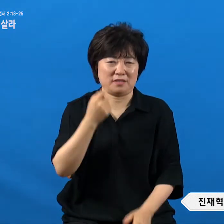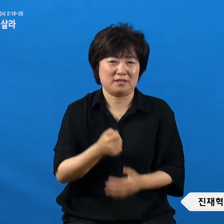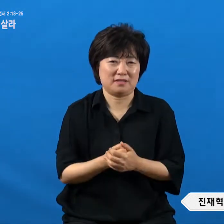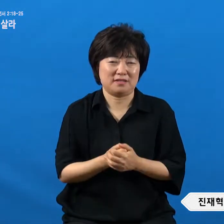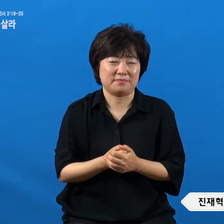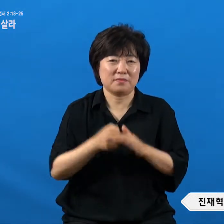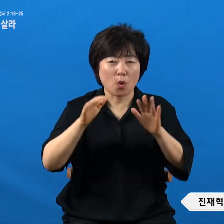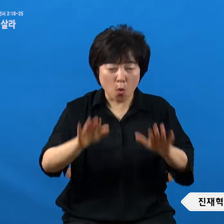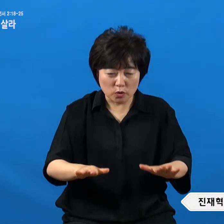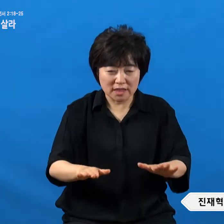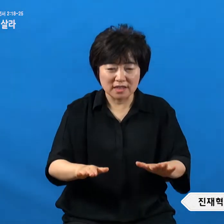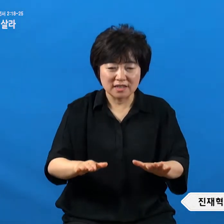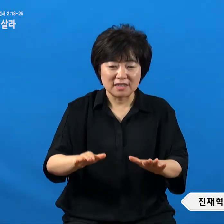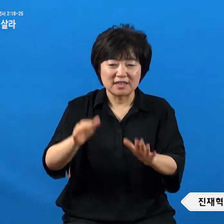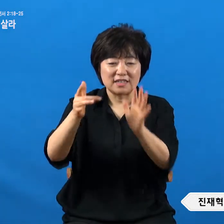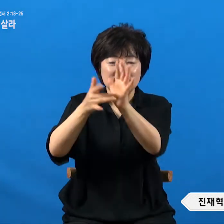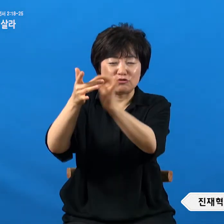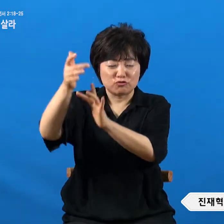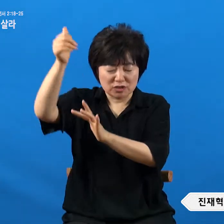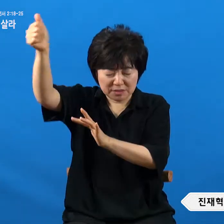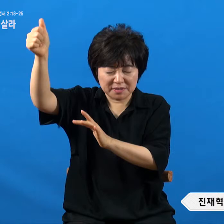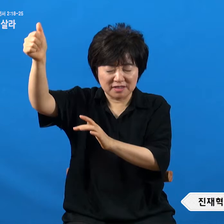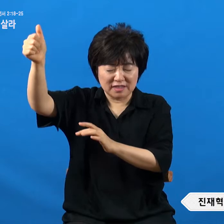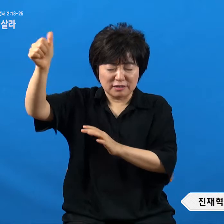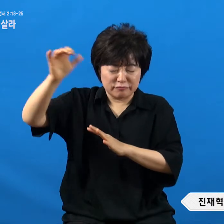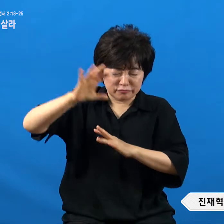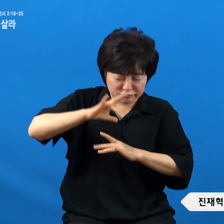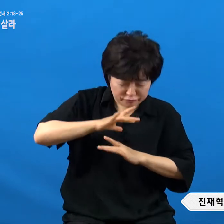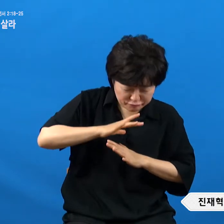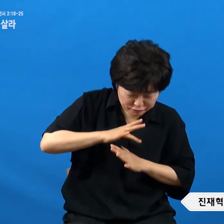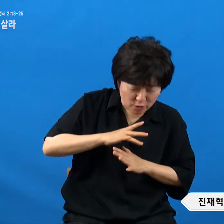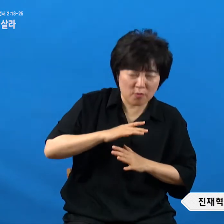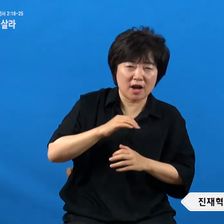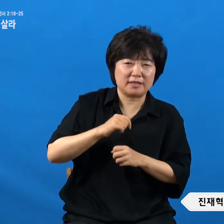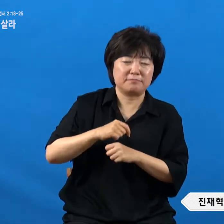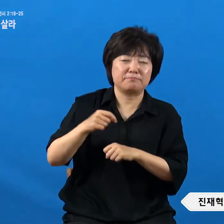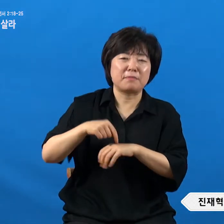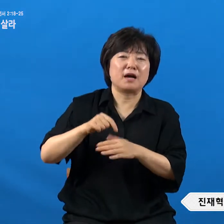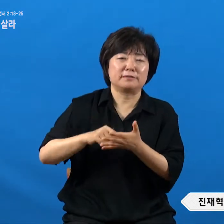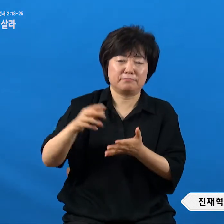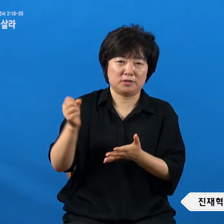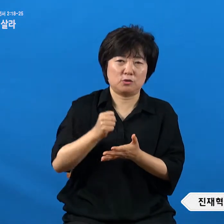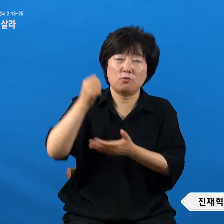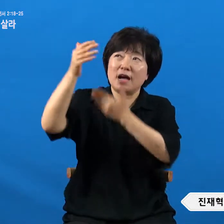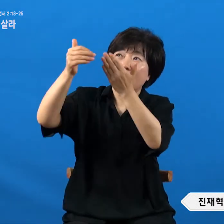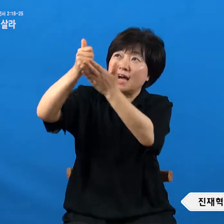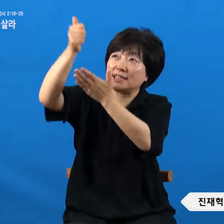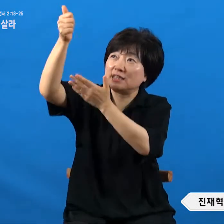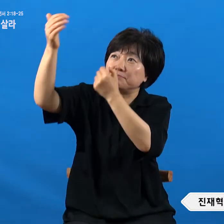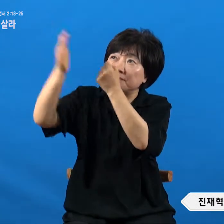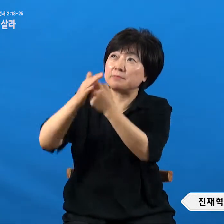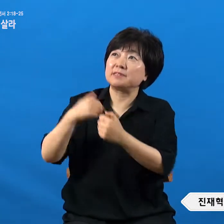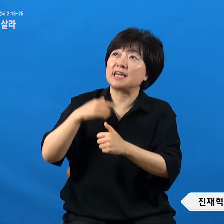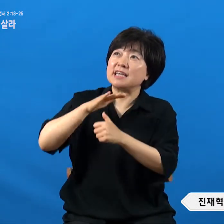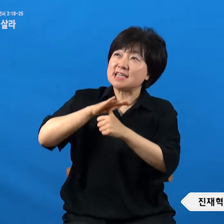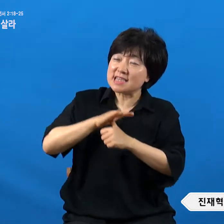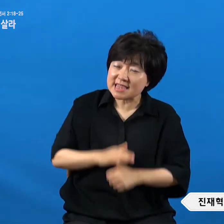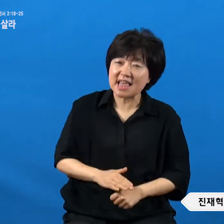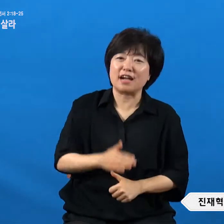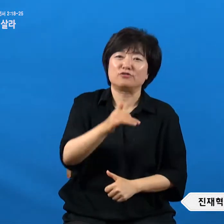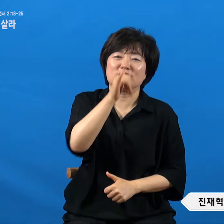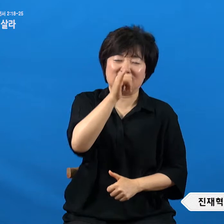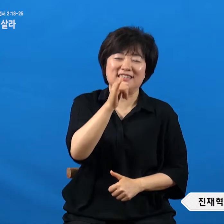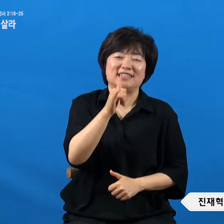생각하십시오. 오늘 주님을 두려워하십시오. 오늘 그 하나님으로 인해 인내할 수 있는